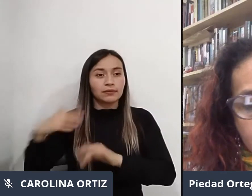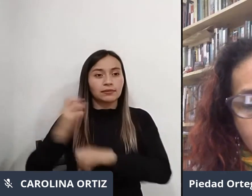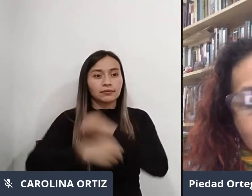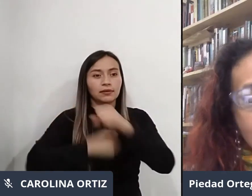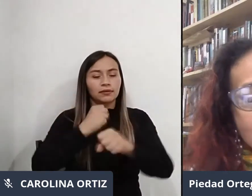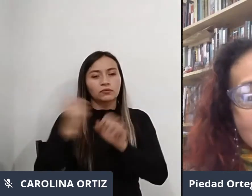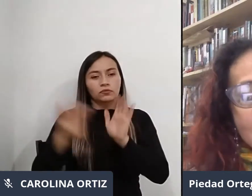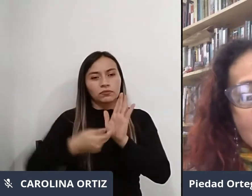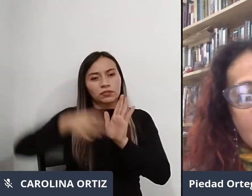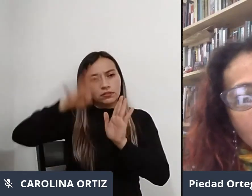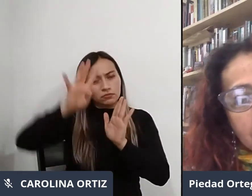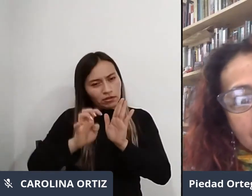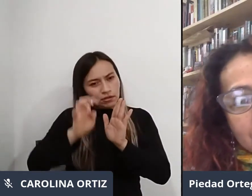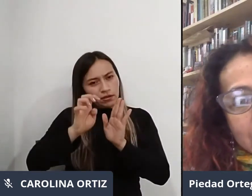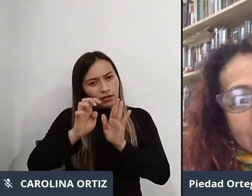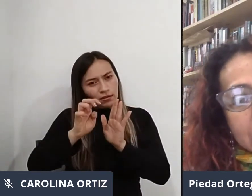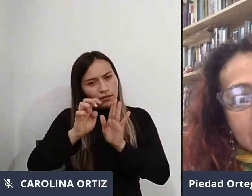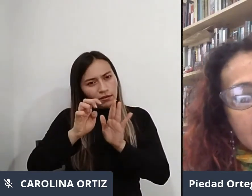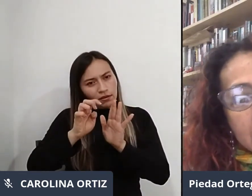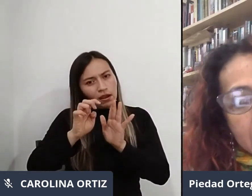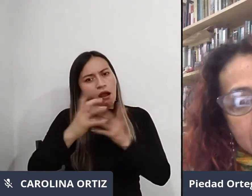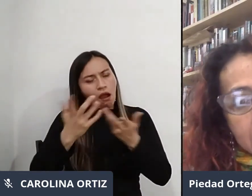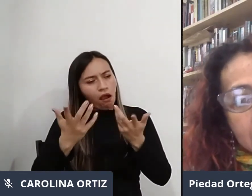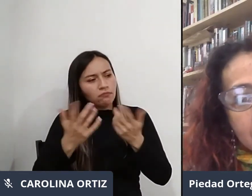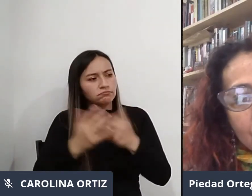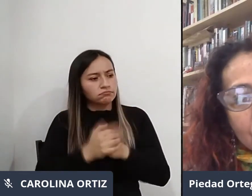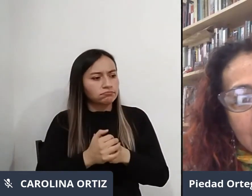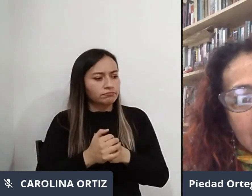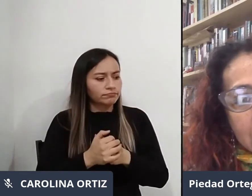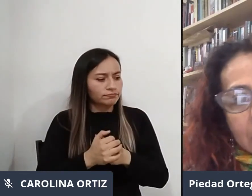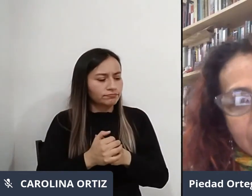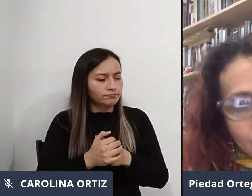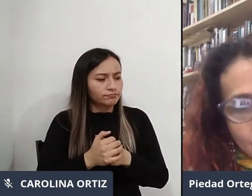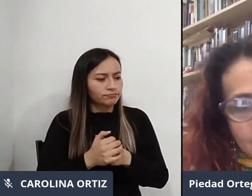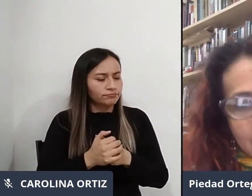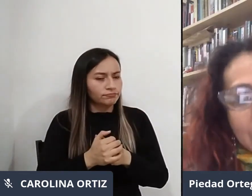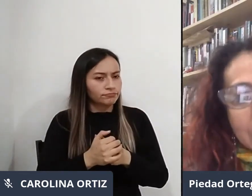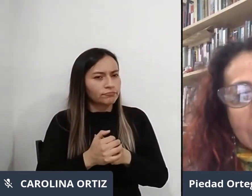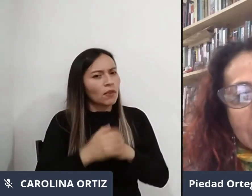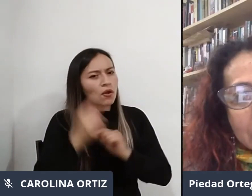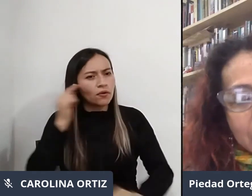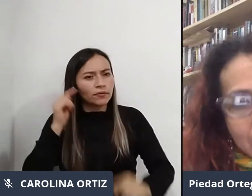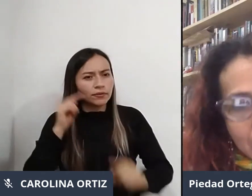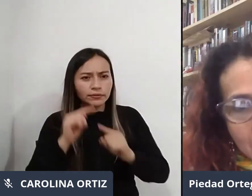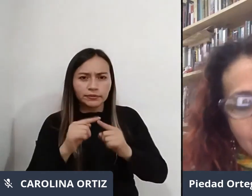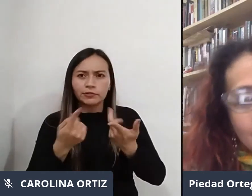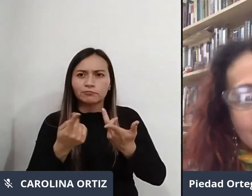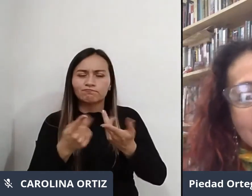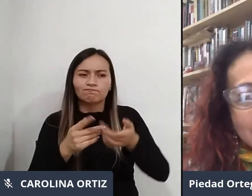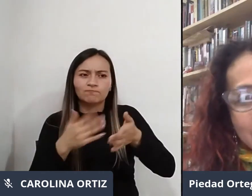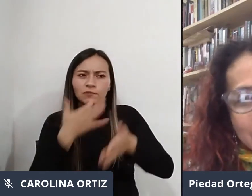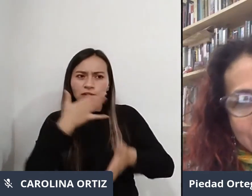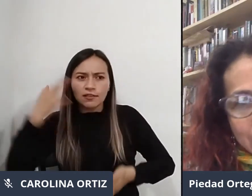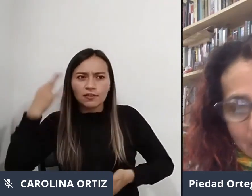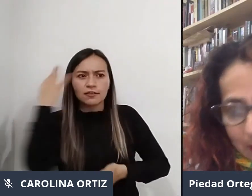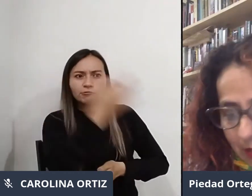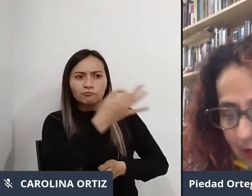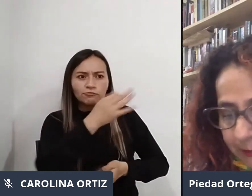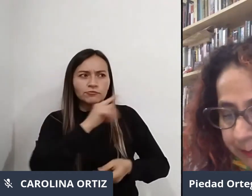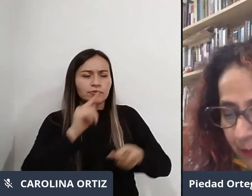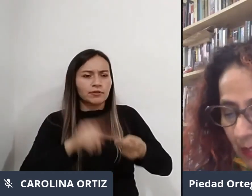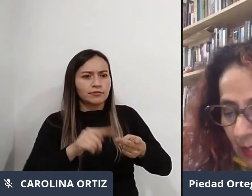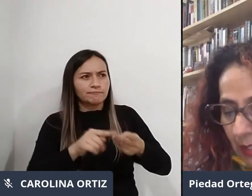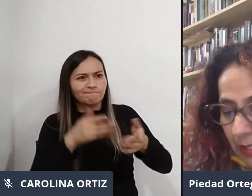2019 con una vitalidad muy importante en términos de denuncias, de reclamos, de